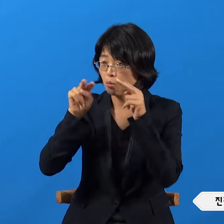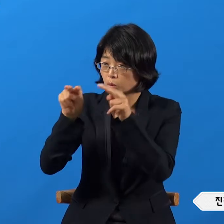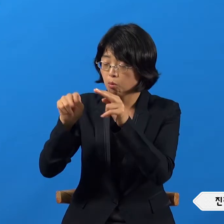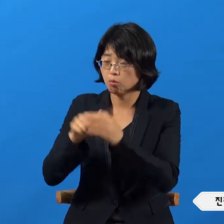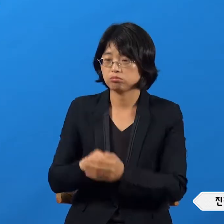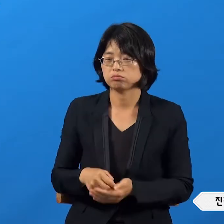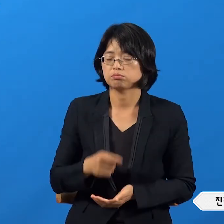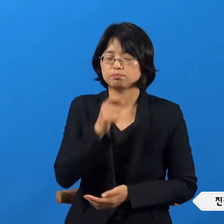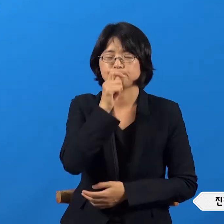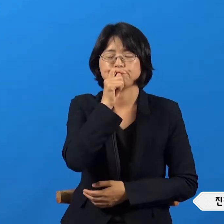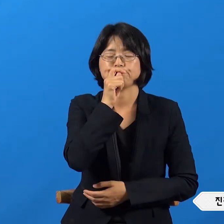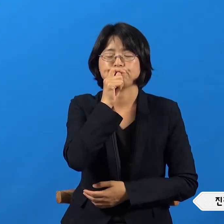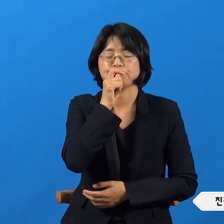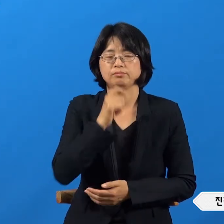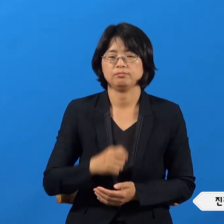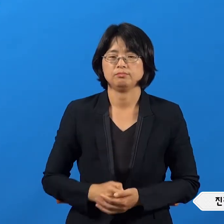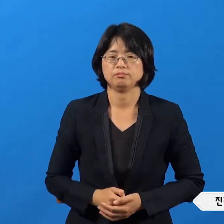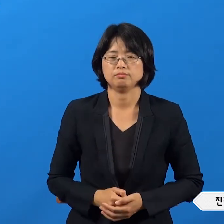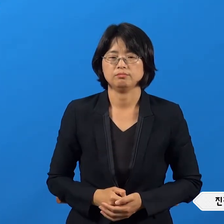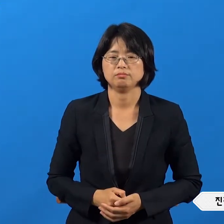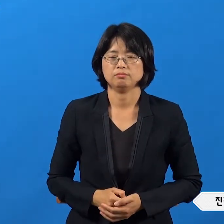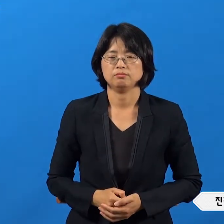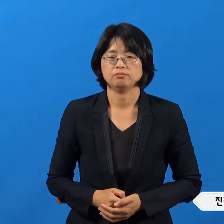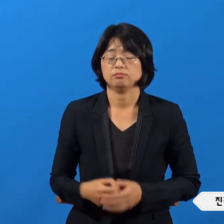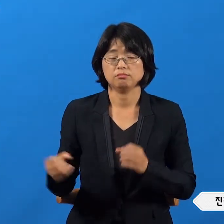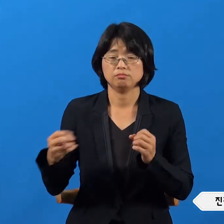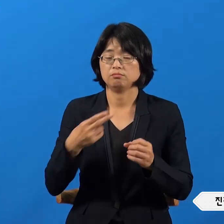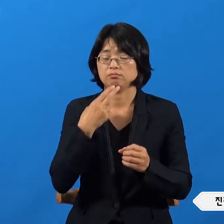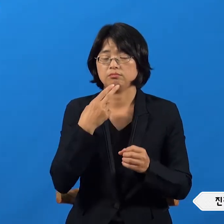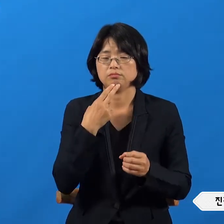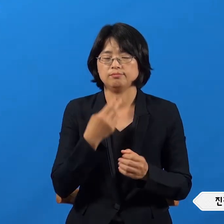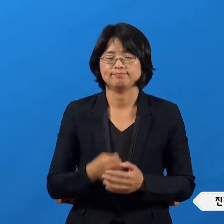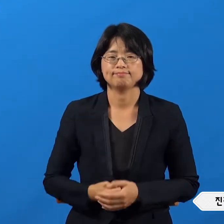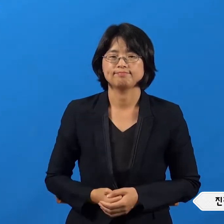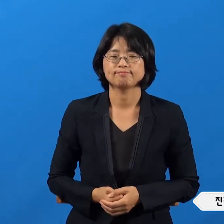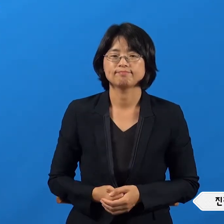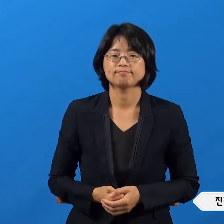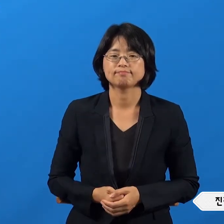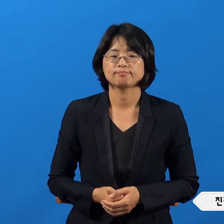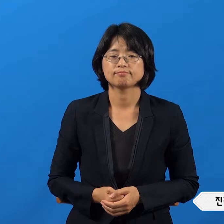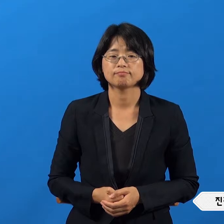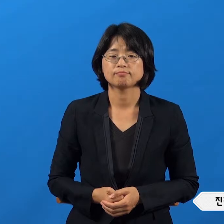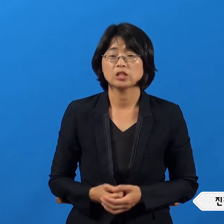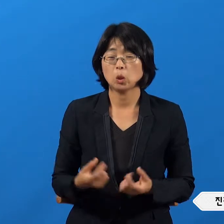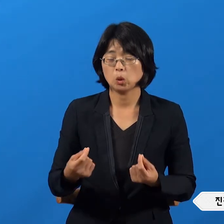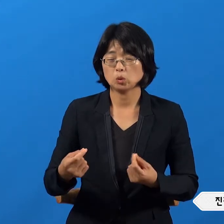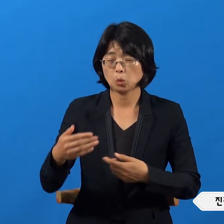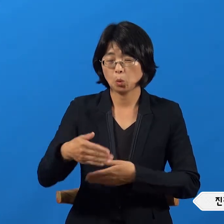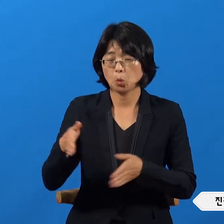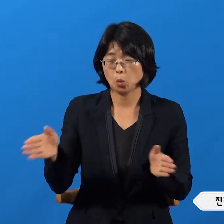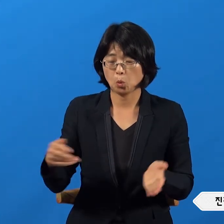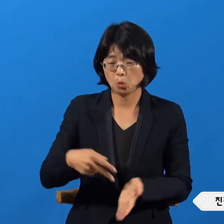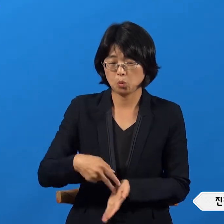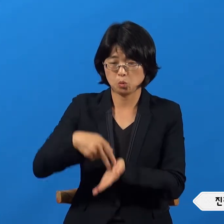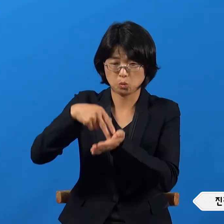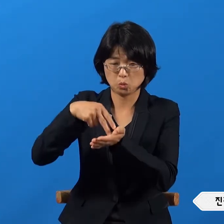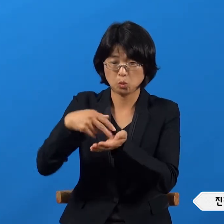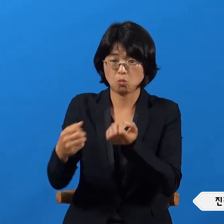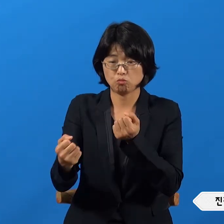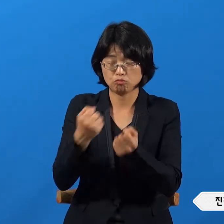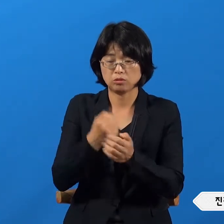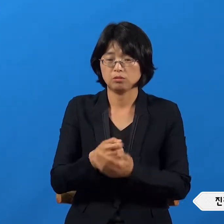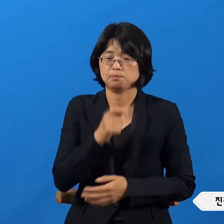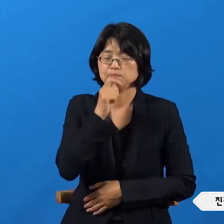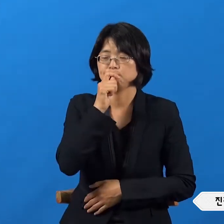아무런 대화도 없습니다. 같이 그 좁은 공간에 함께 있으면서도 우리는 아무런 말도 하지